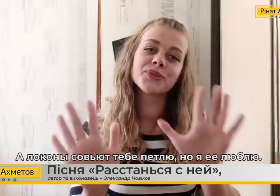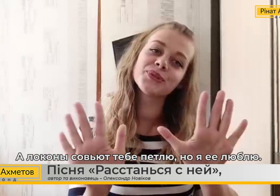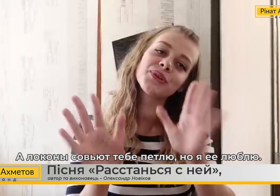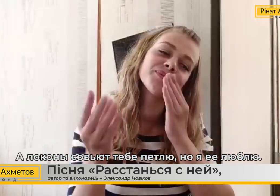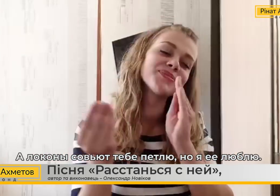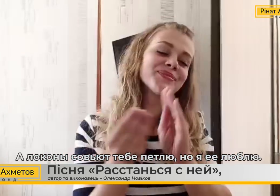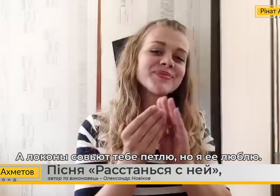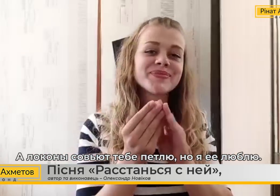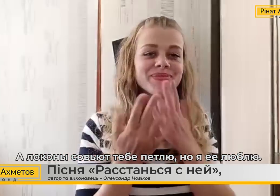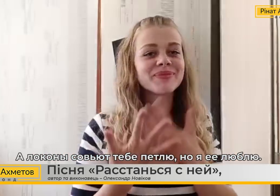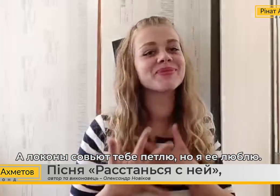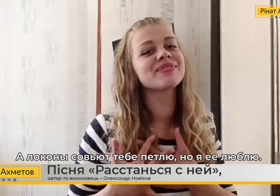но я ее люблю.